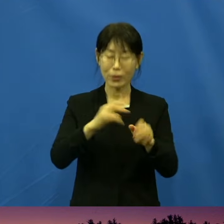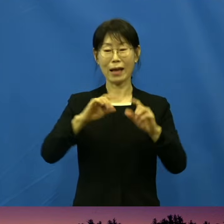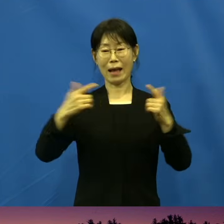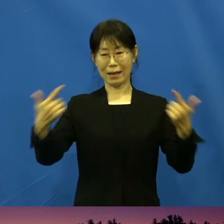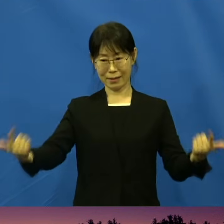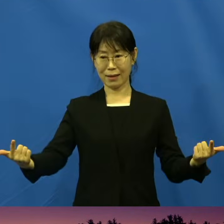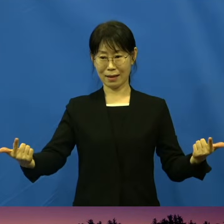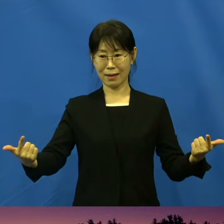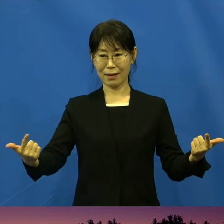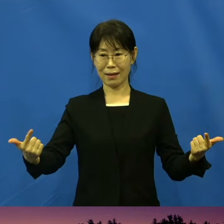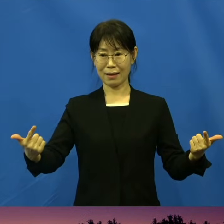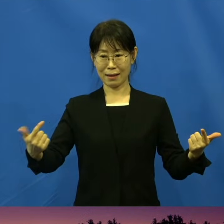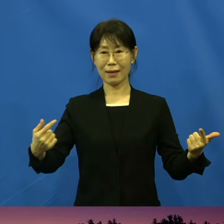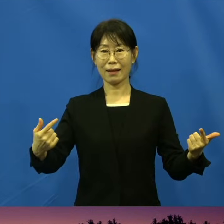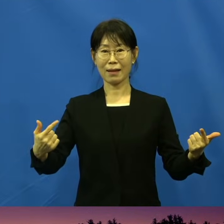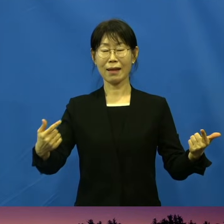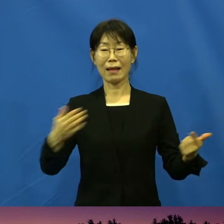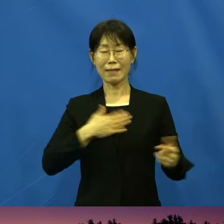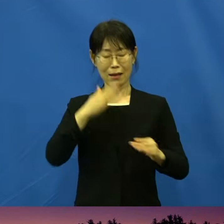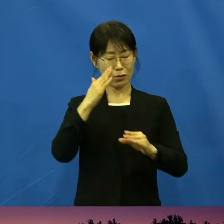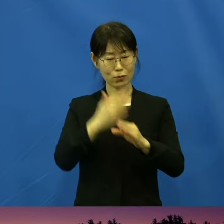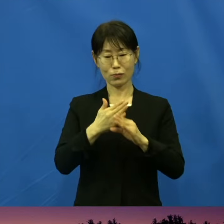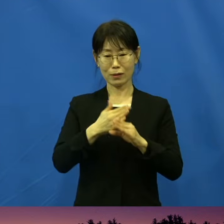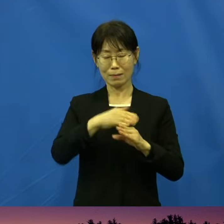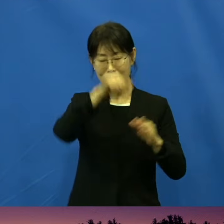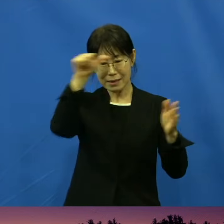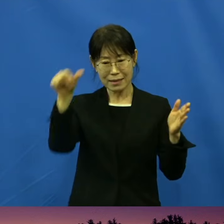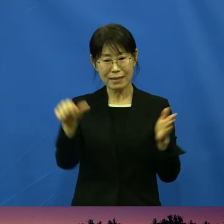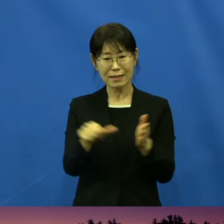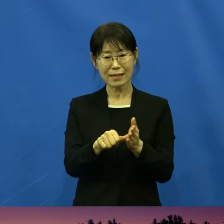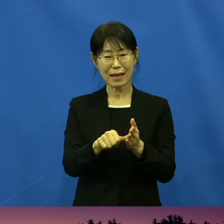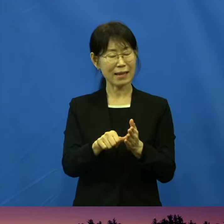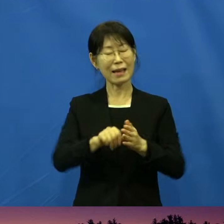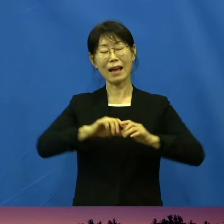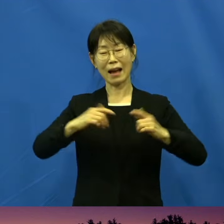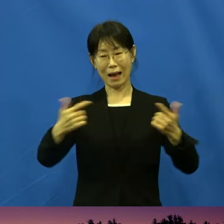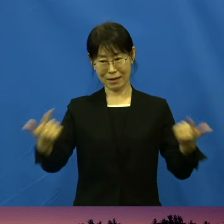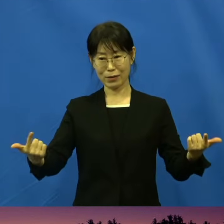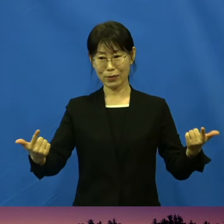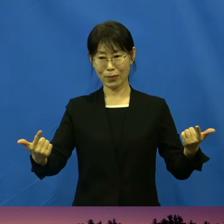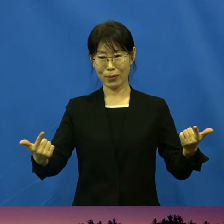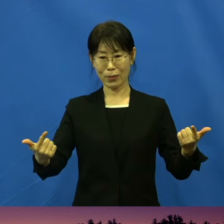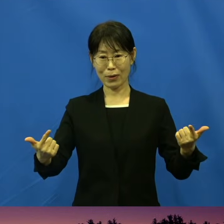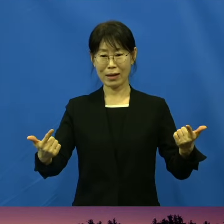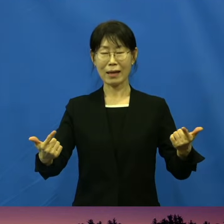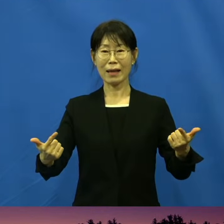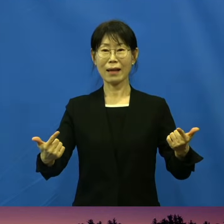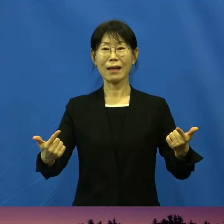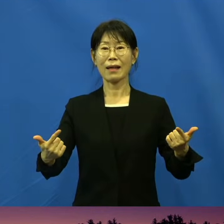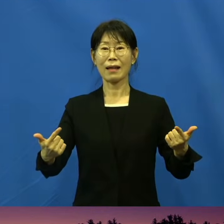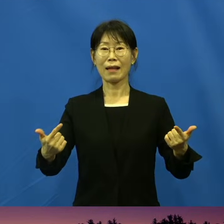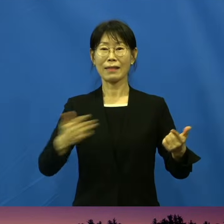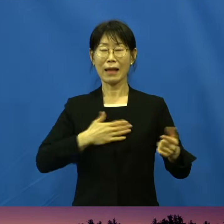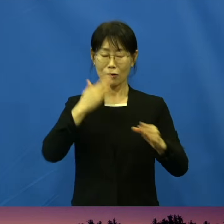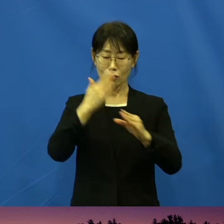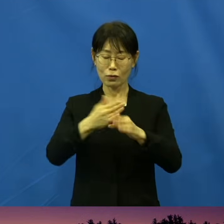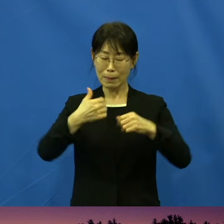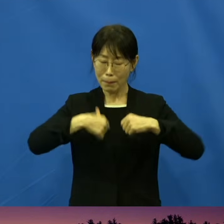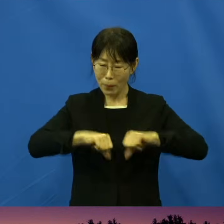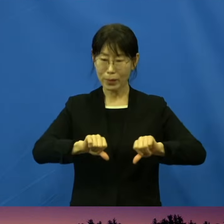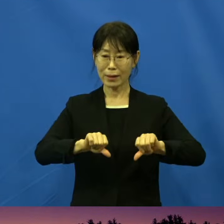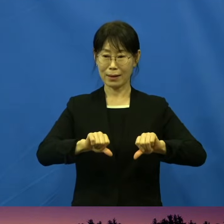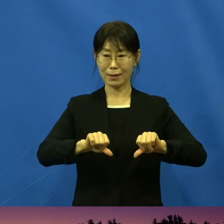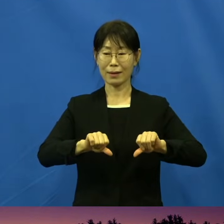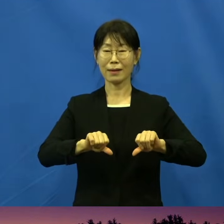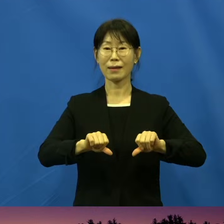이제 나가 아니라는 거예요. 나 중심적으로 살아왔던 그 삶에서 이제 완전히 터닝을 했다는 거죠. 그래서